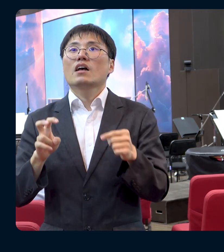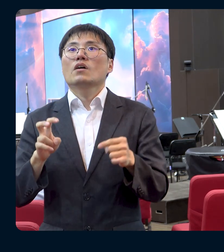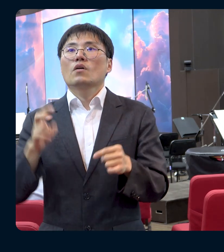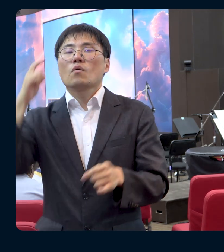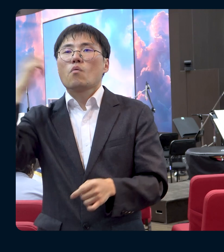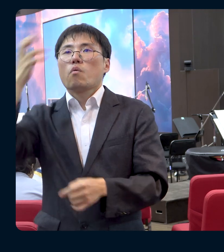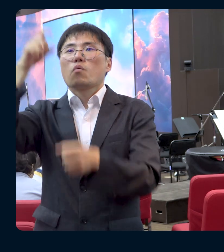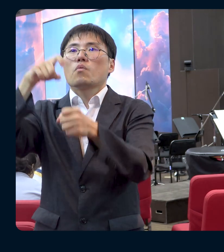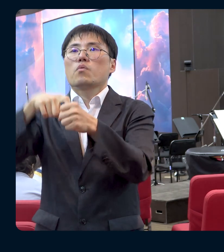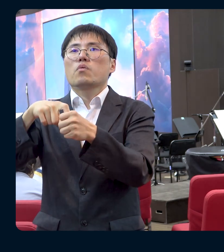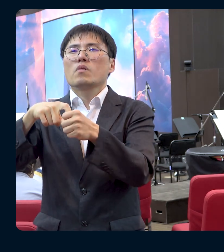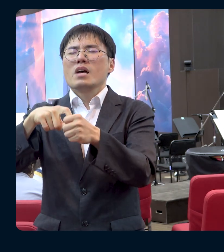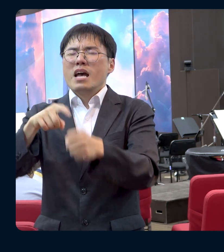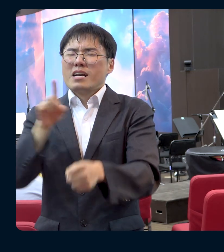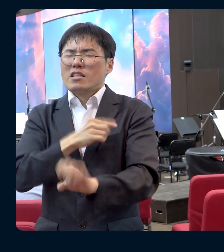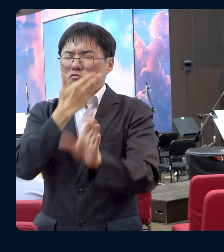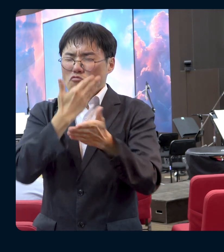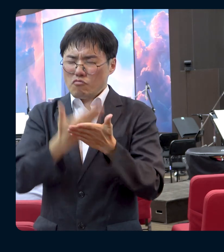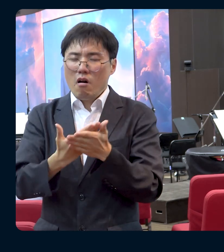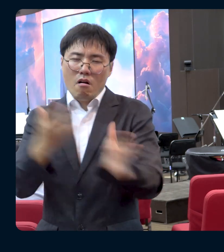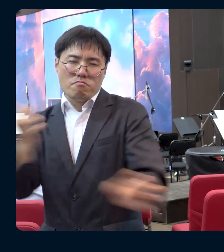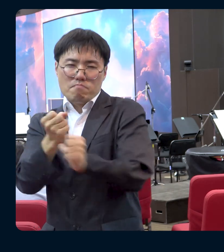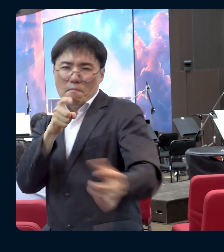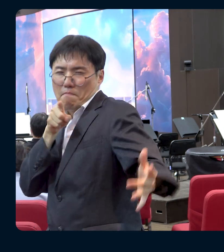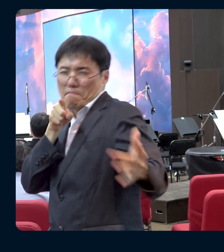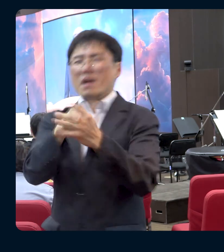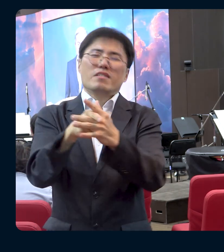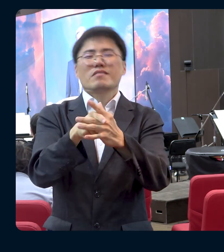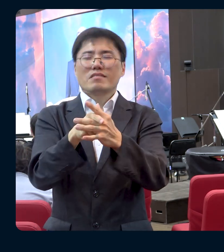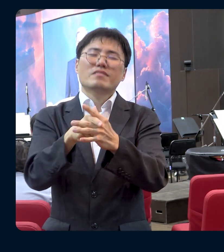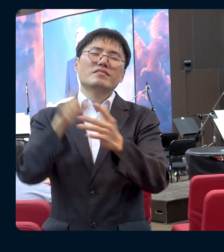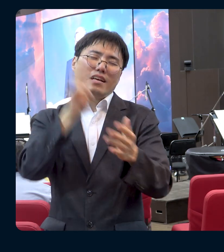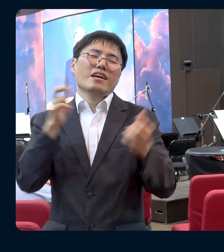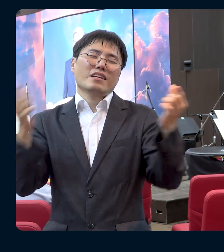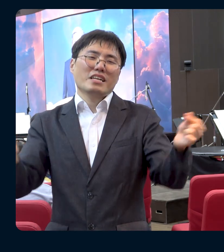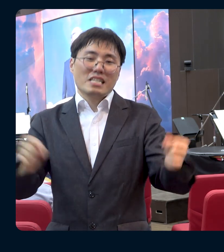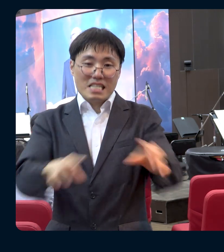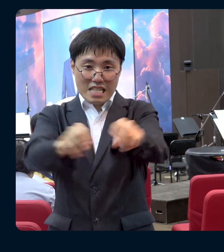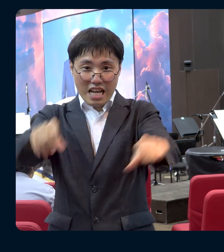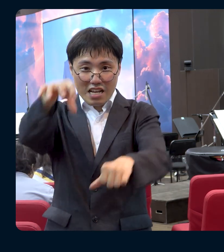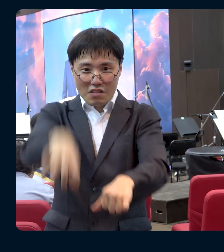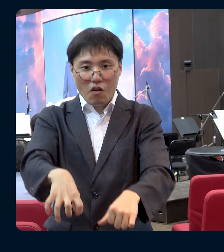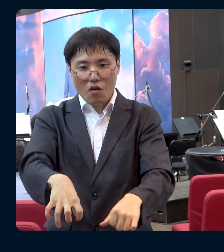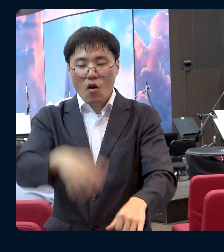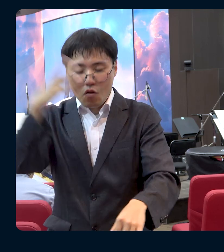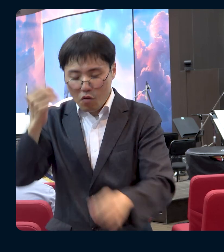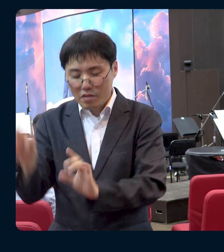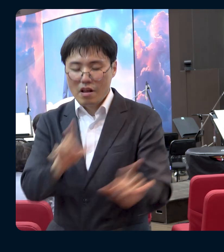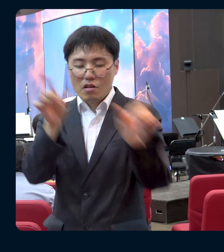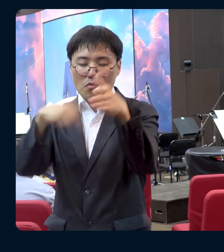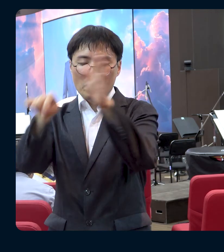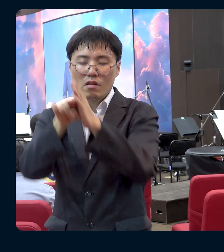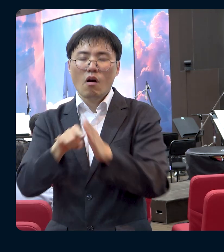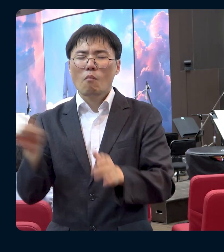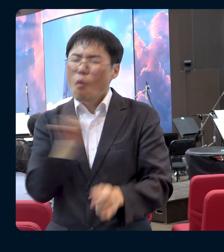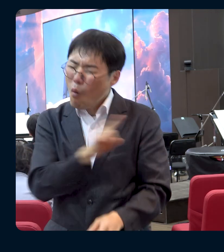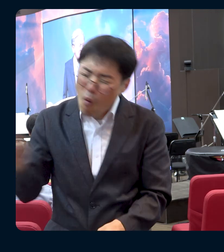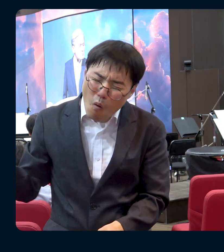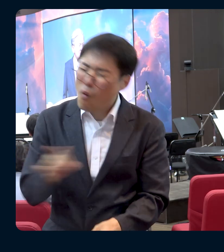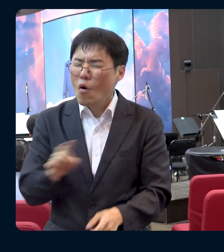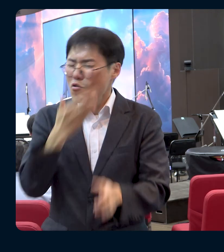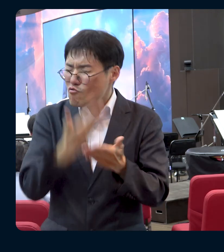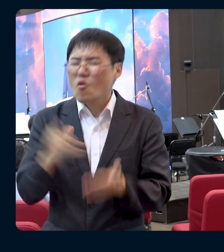이 찬양은요, 영적인 전곡을 정말 제대로 찌른 찬양이에요. 이 땅에서 우리가 거룩하게 살기